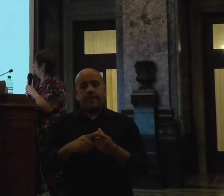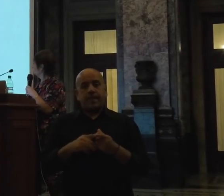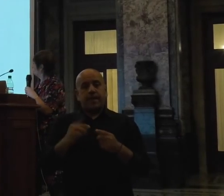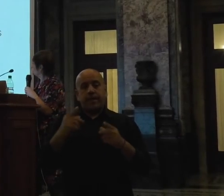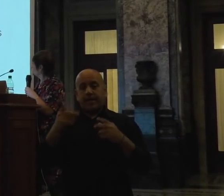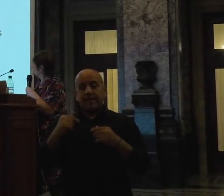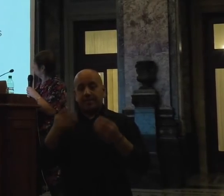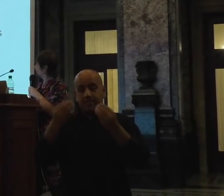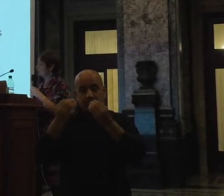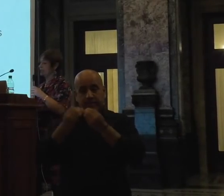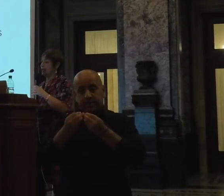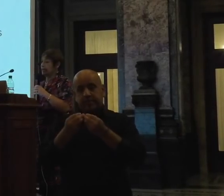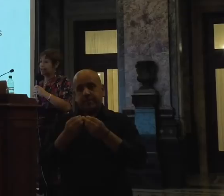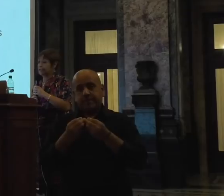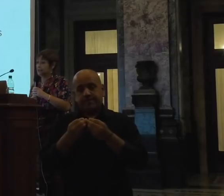translacional,